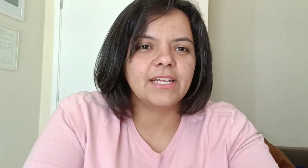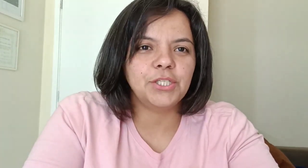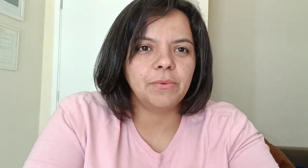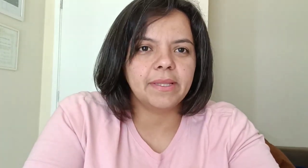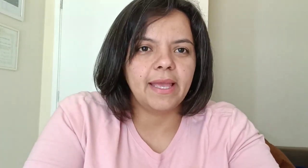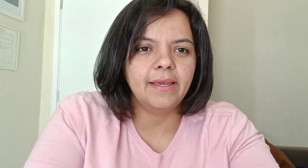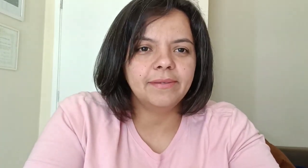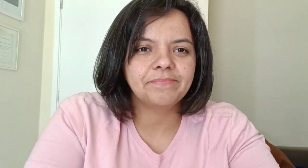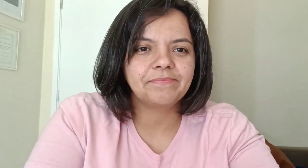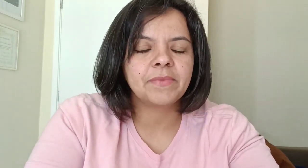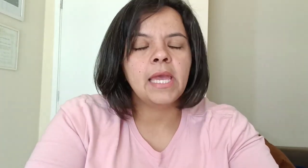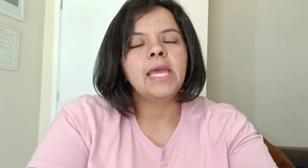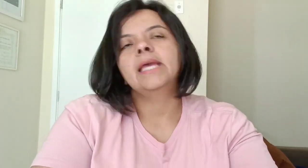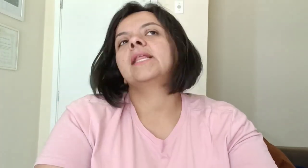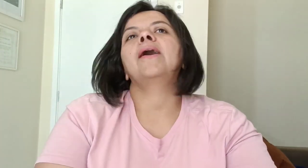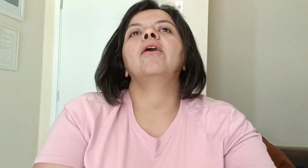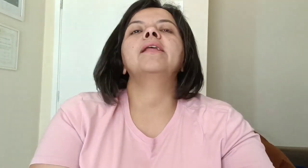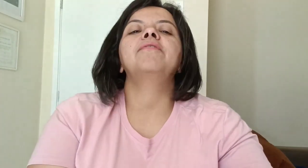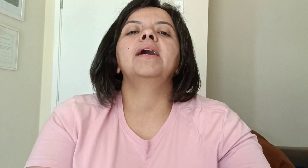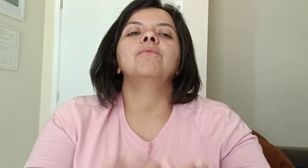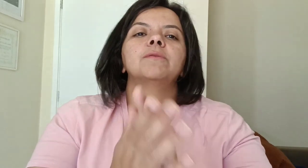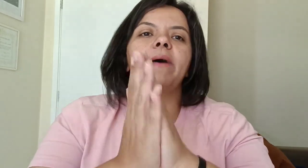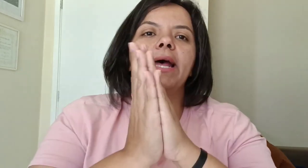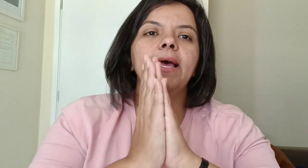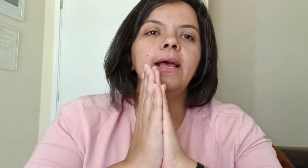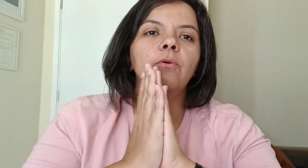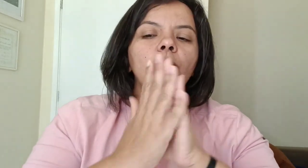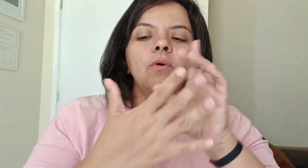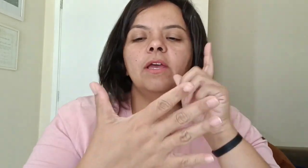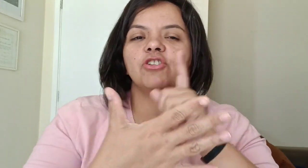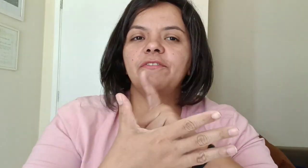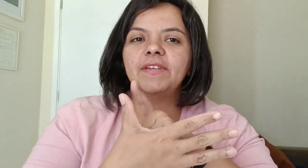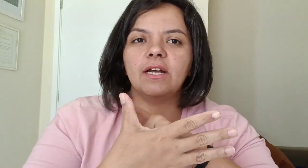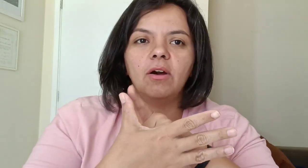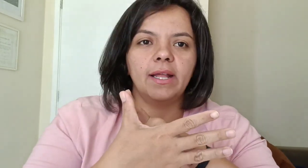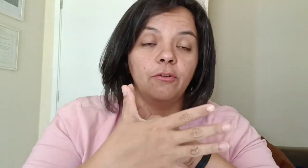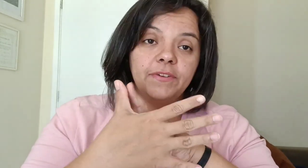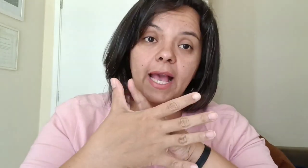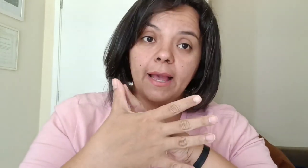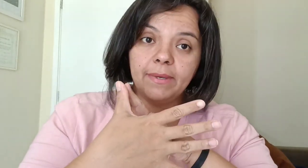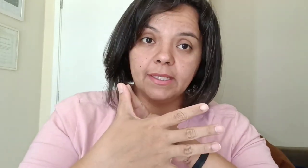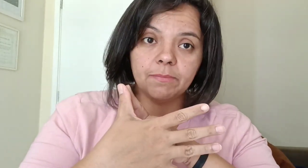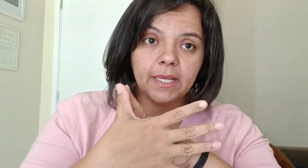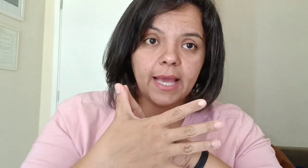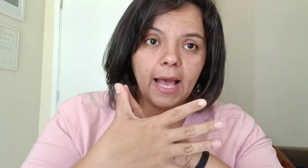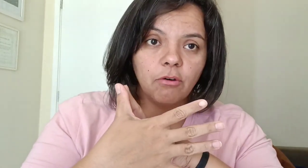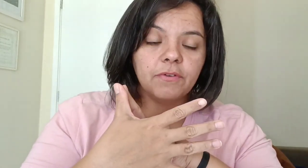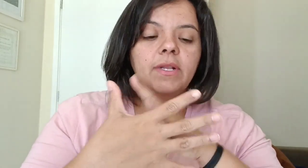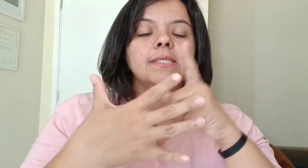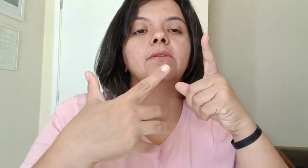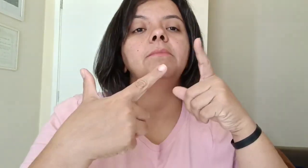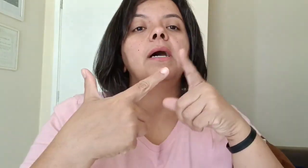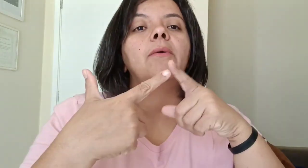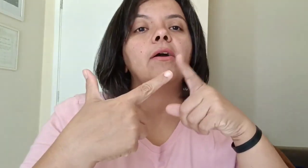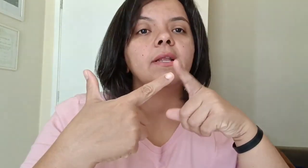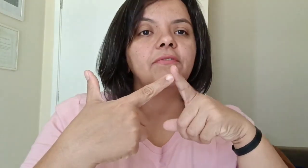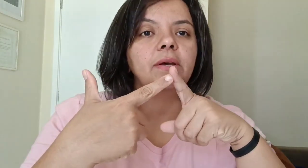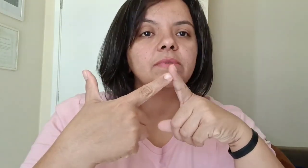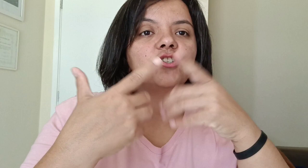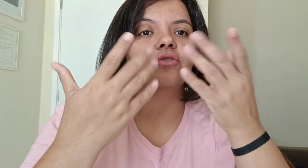Certinho até aí? Então, agora vamos para acabei de explicar a configuração de mão, agora vamos